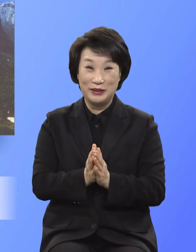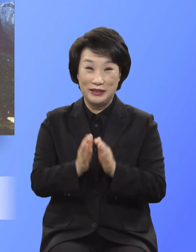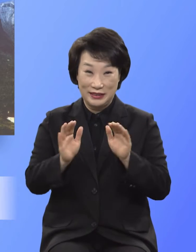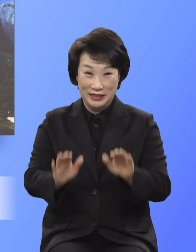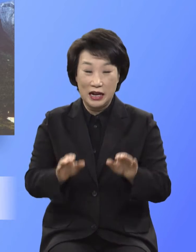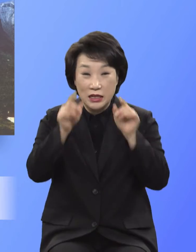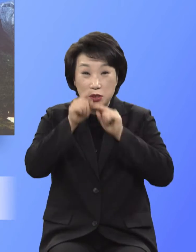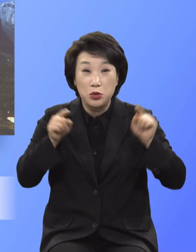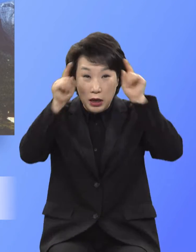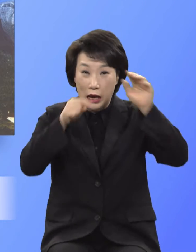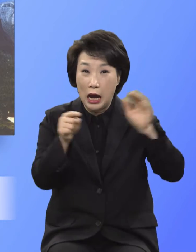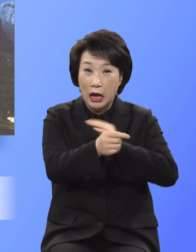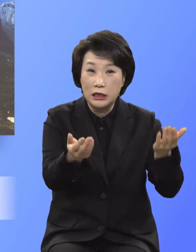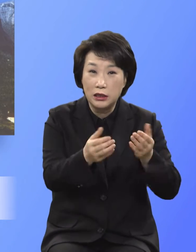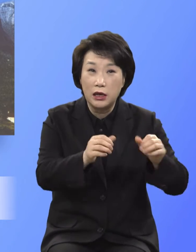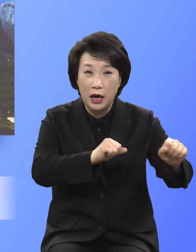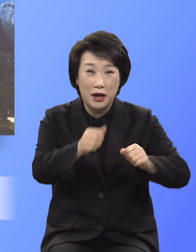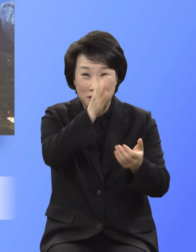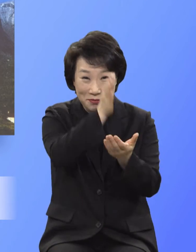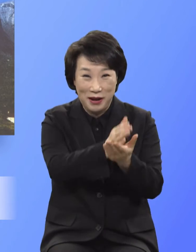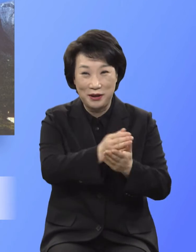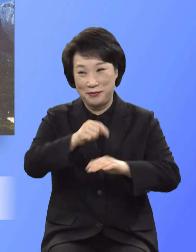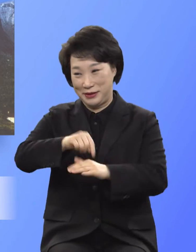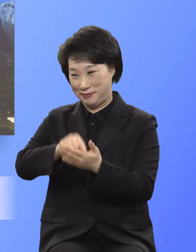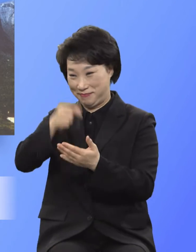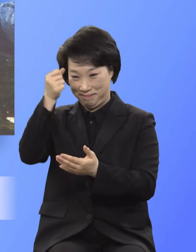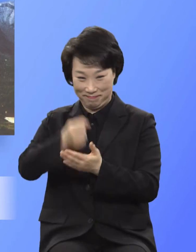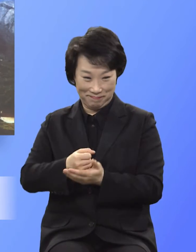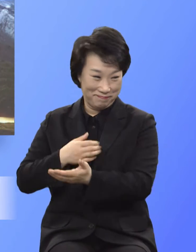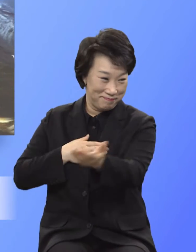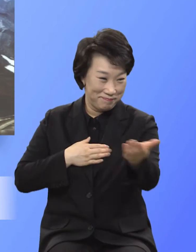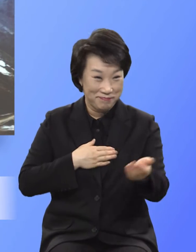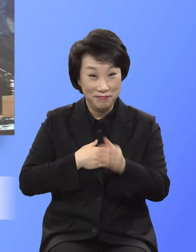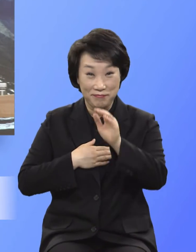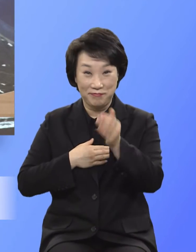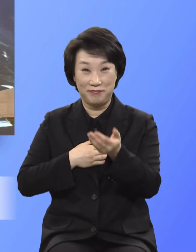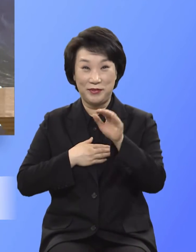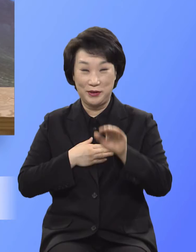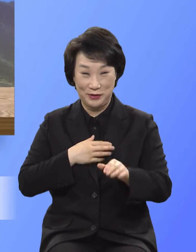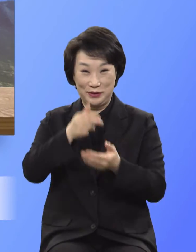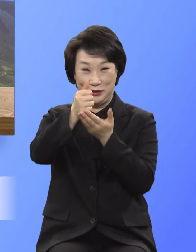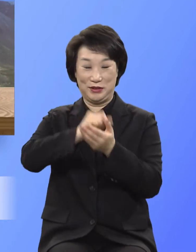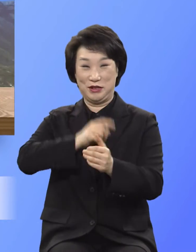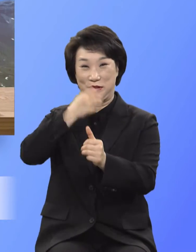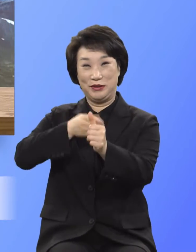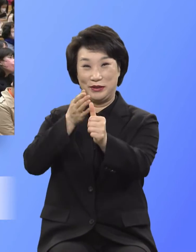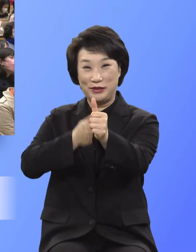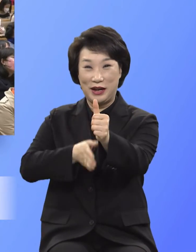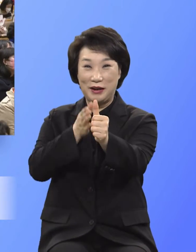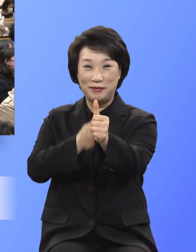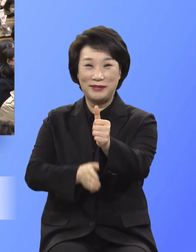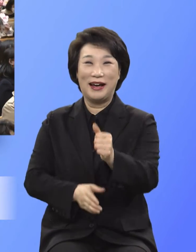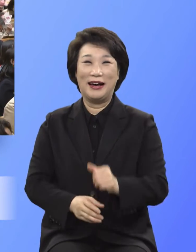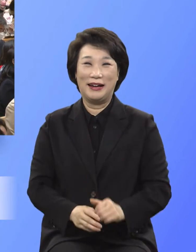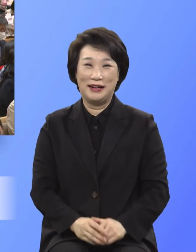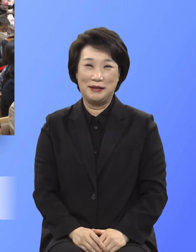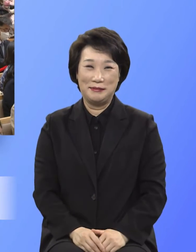절대로 지옥 갈 짓은 하지 않기로 작정하는 여러분 되기를 주님의 이름으로